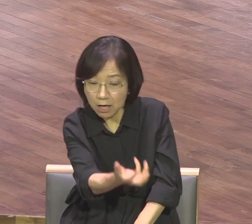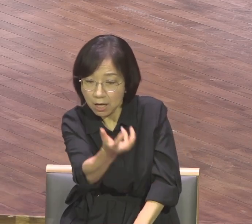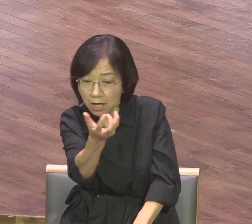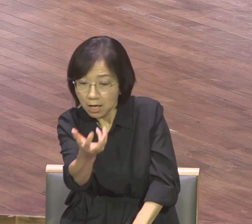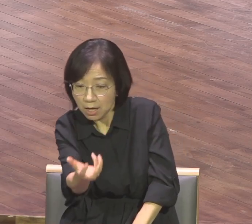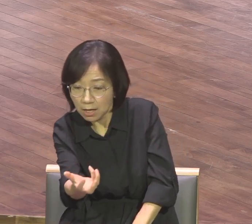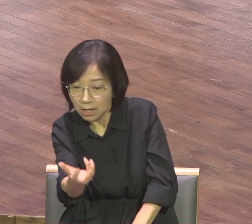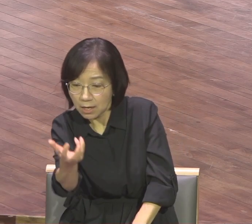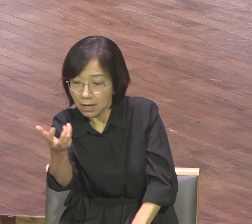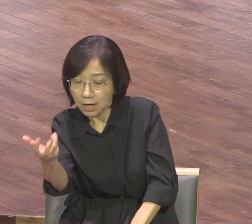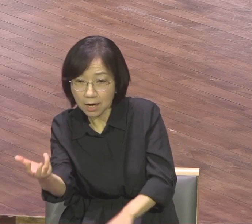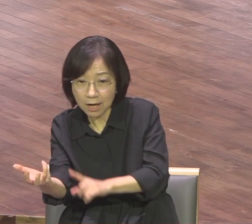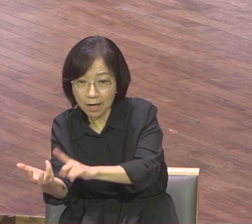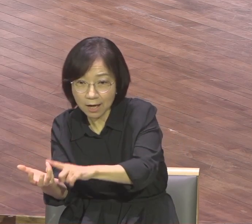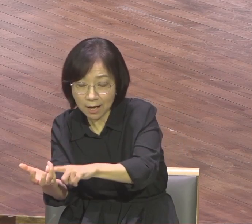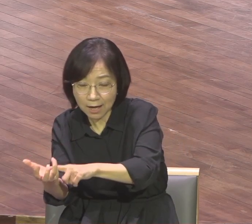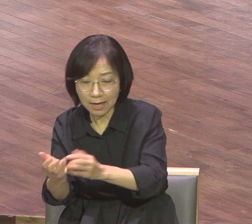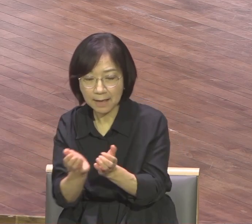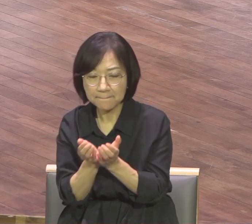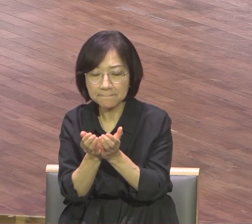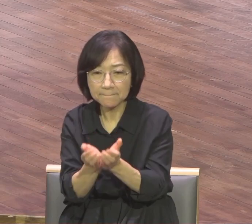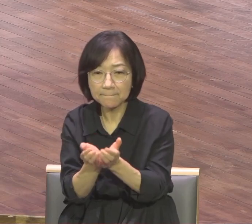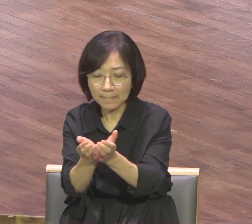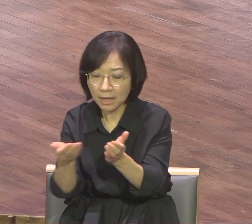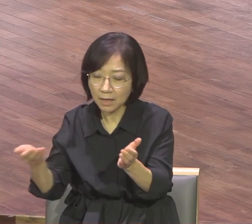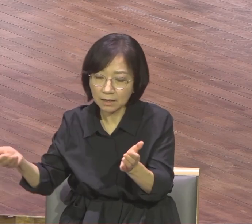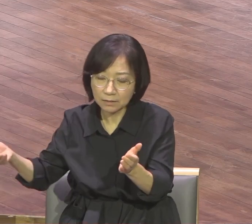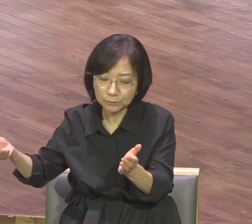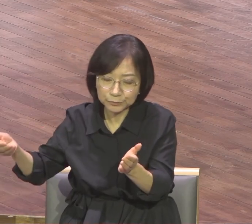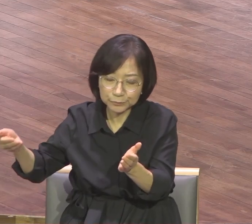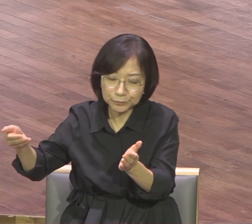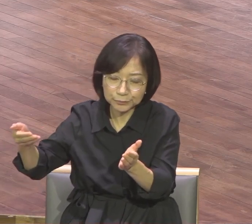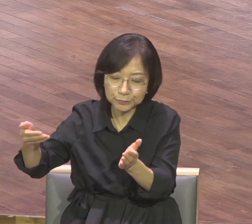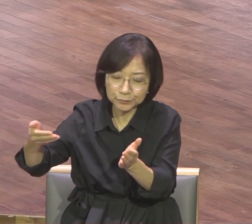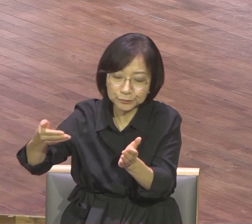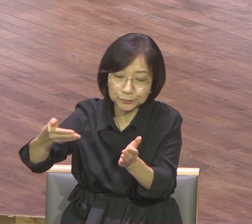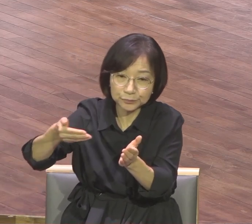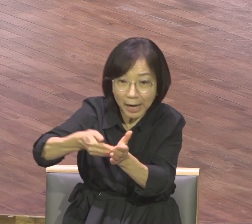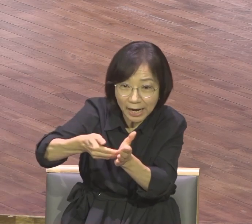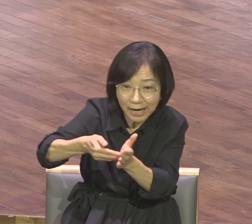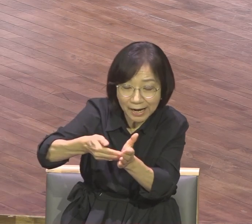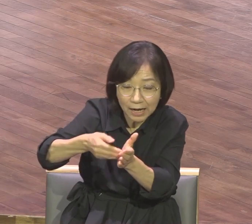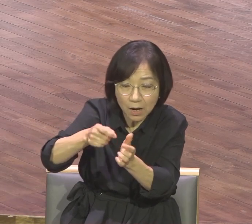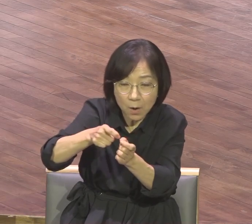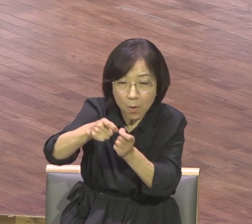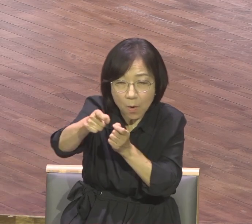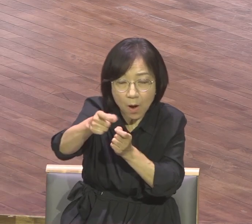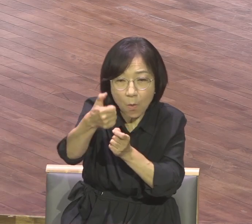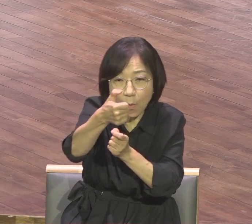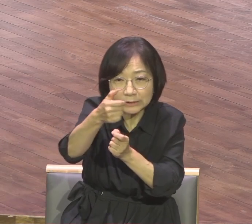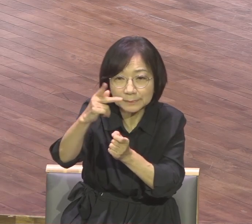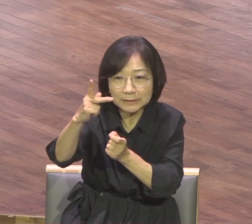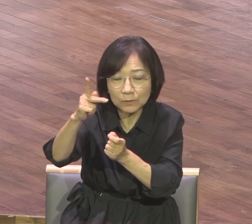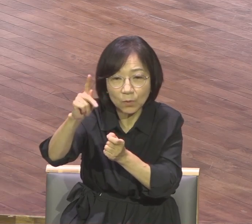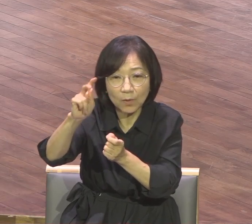가는 도중에 밀레도 항구에 도착하자마자 거기에서 한 50km 떨어져 있는 에베소 교회에 사람을